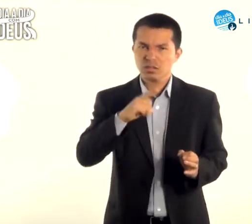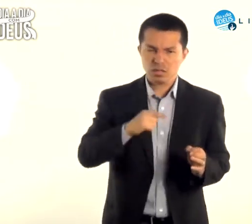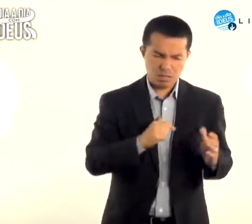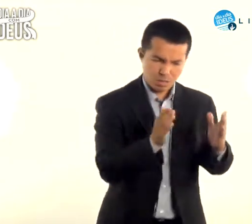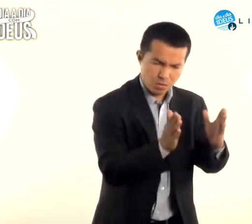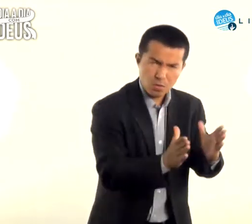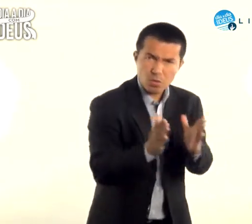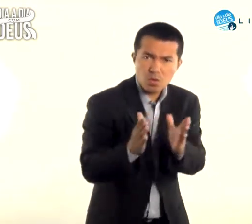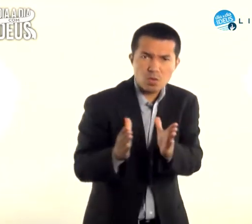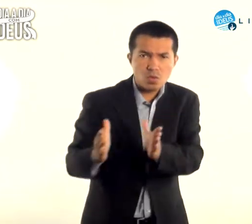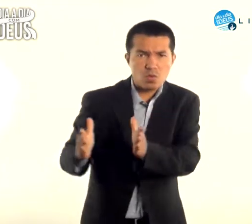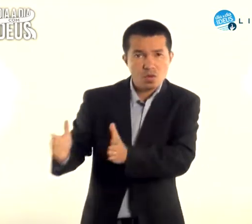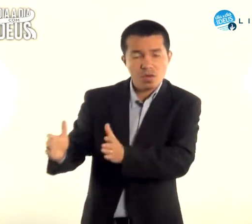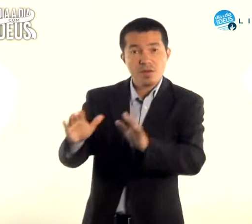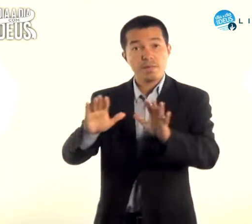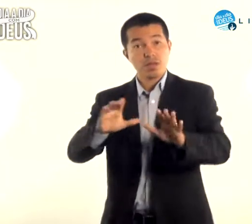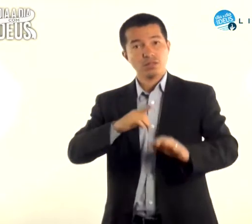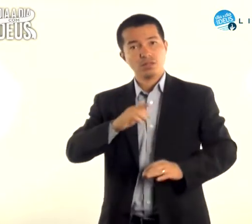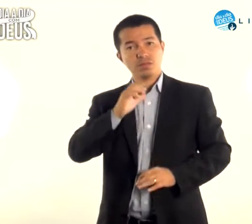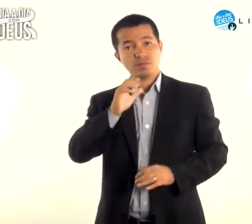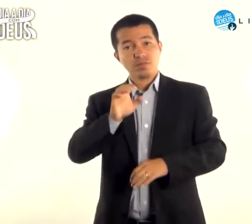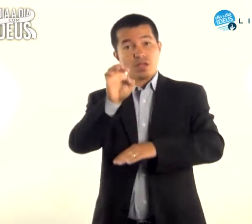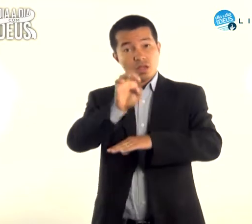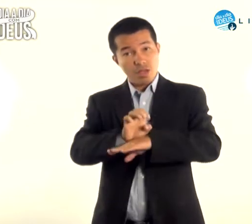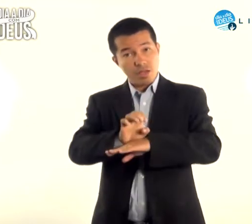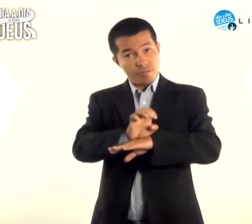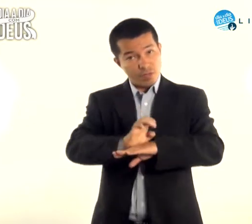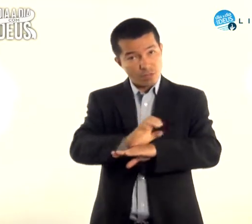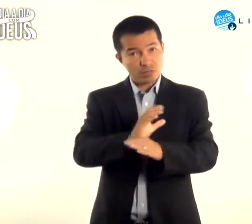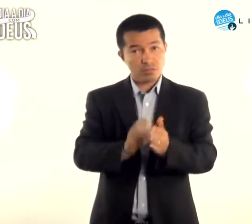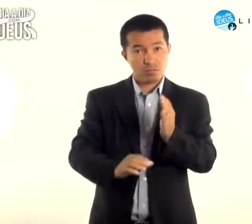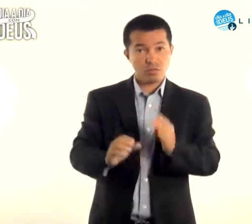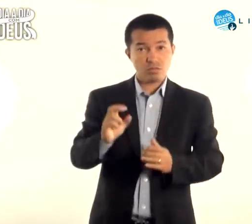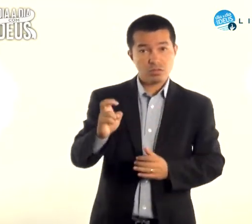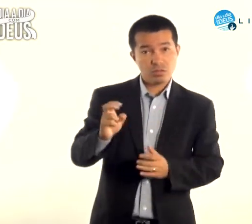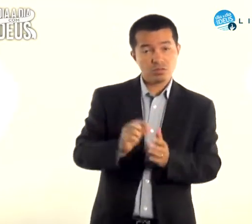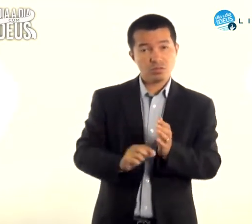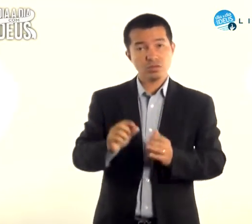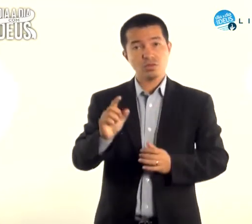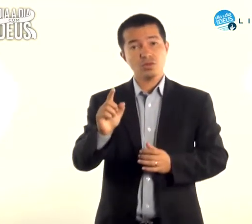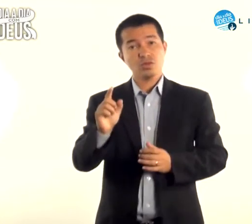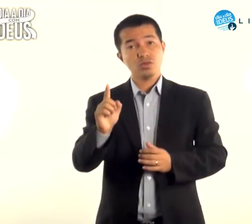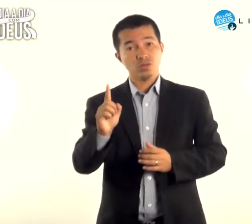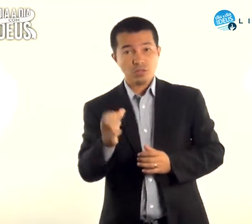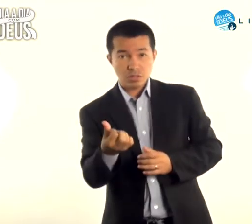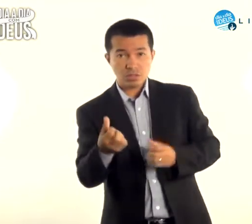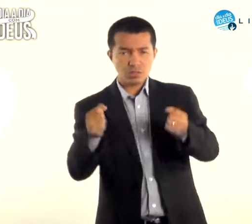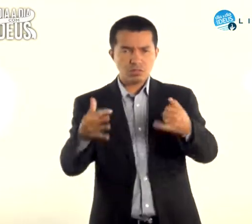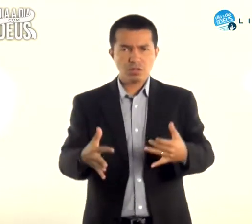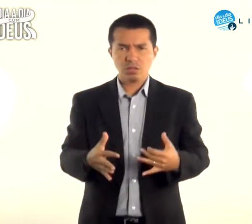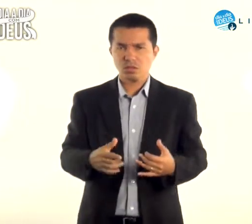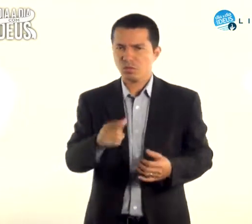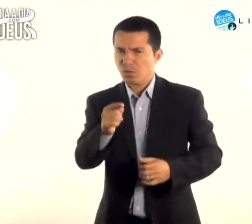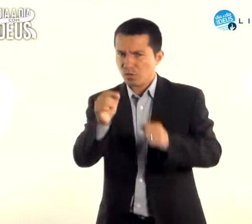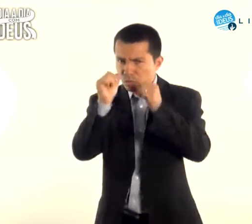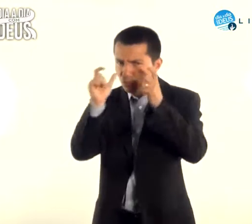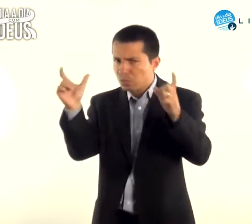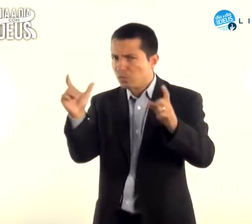é um texto que dá a luz para a nossa semana no nosso livro. Diz assim: portanto prestem atenção na sua maneira de